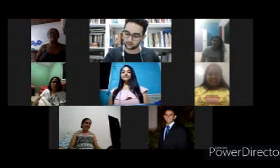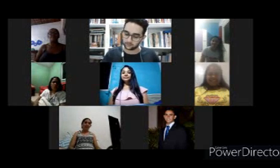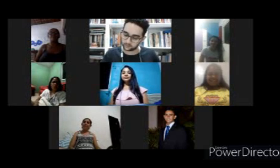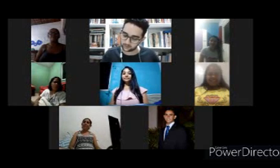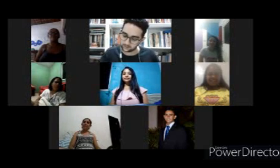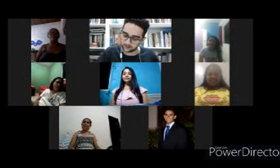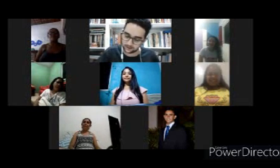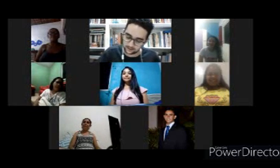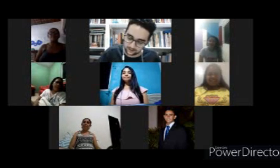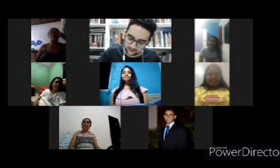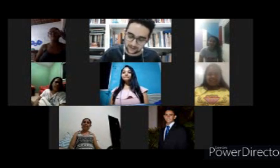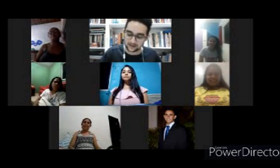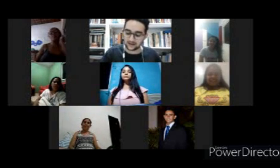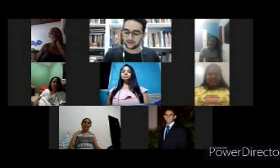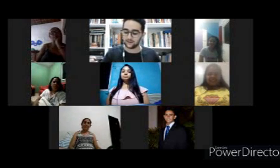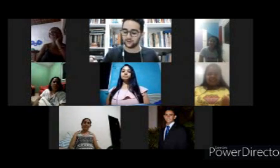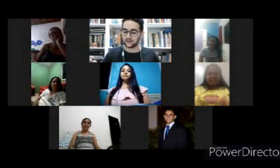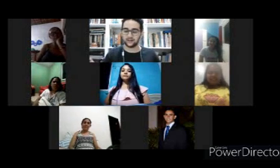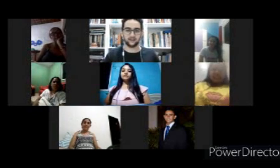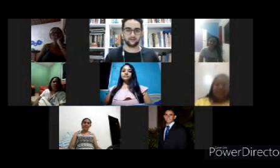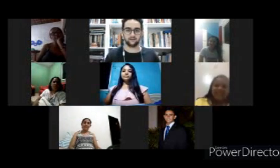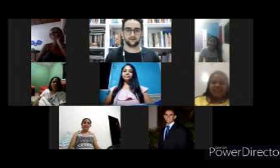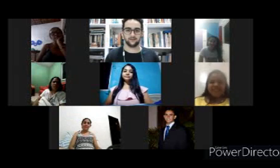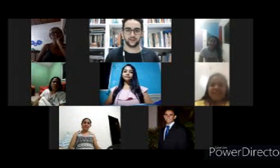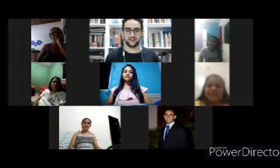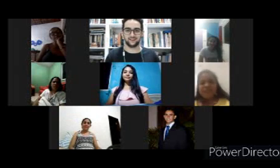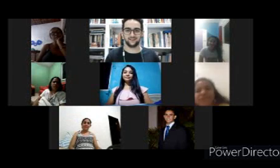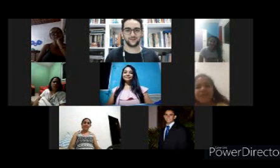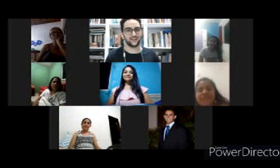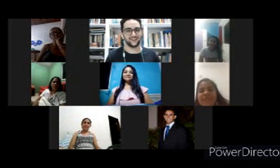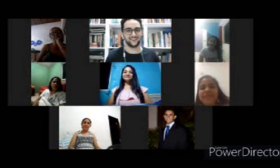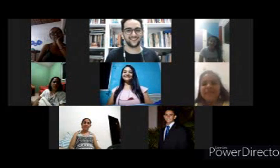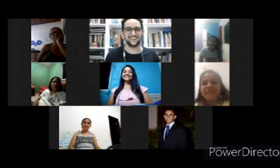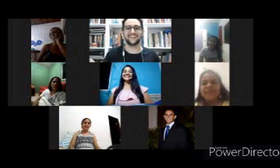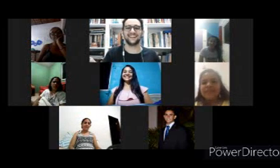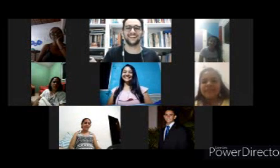o próximo é Jaira. Jaira.